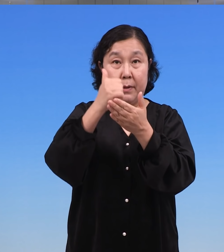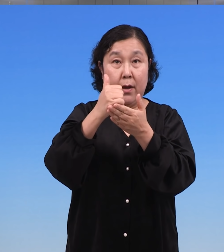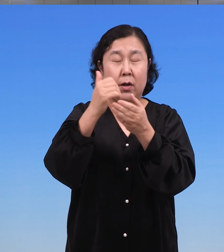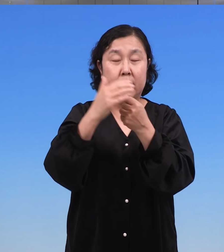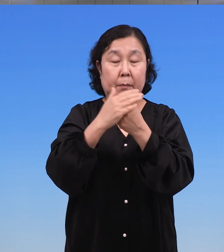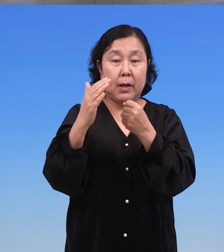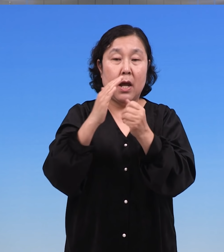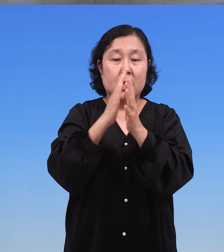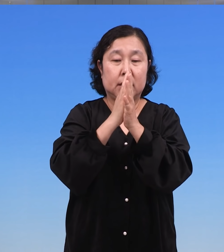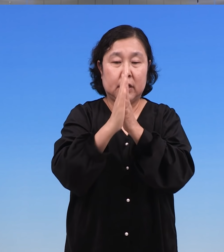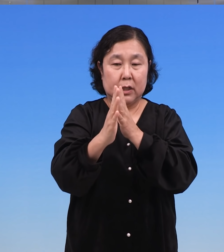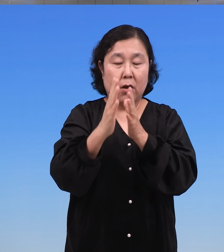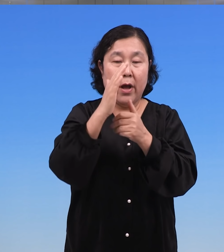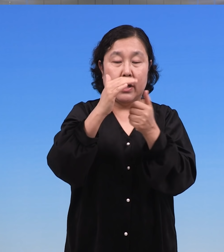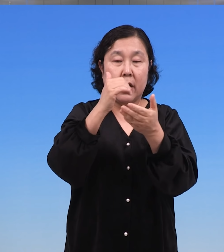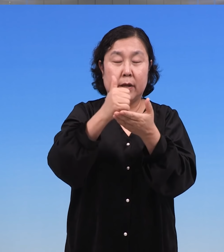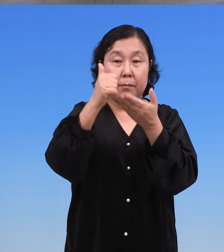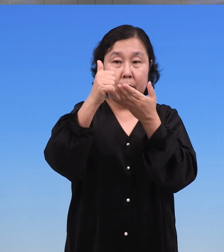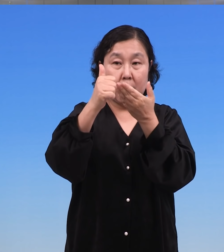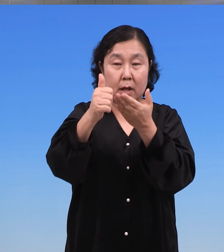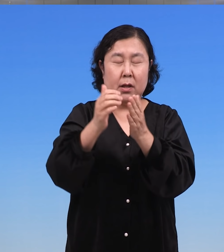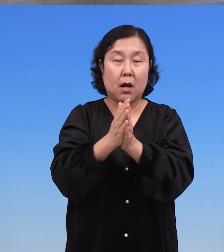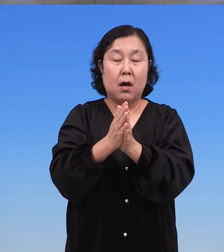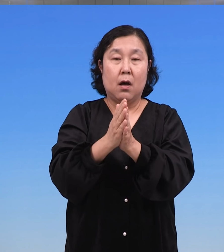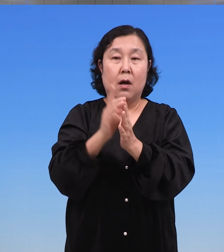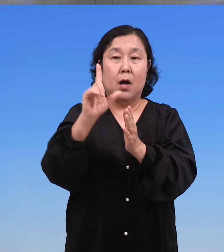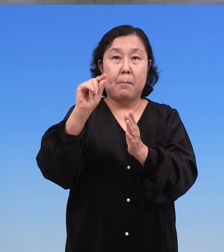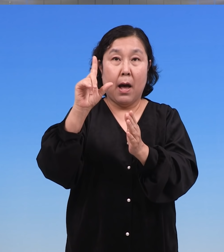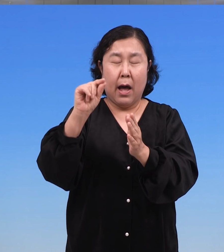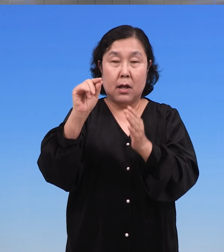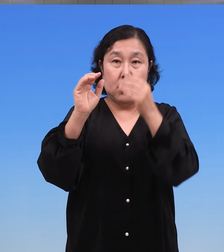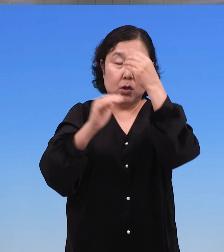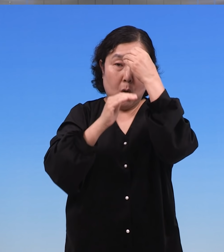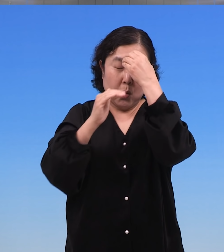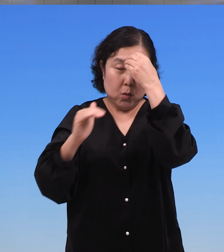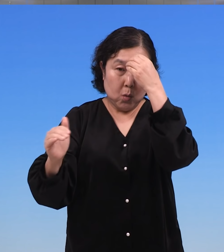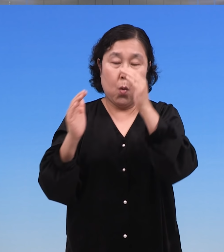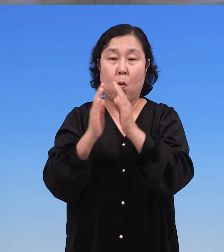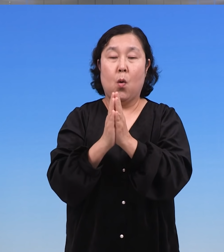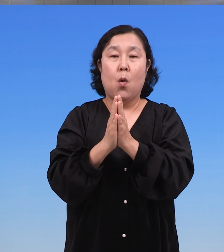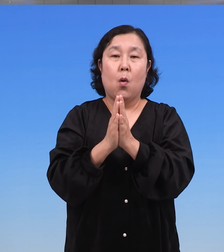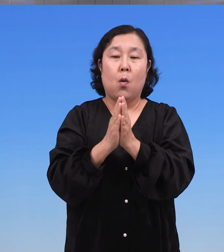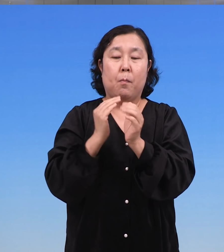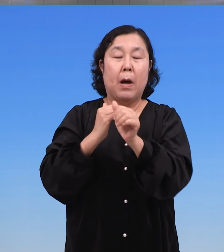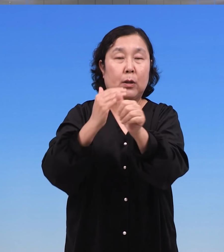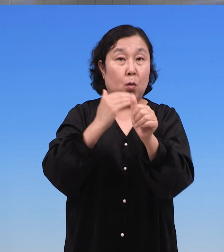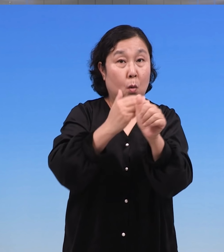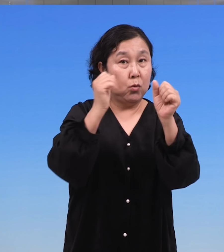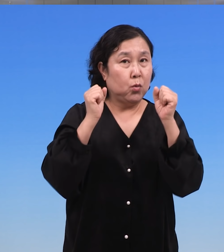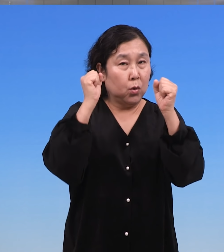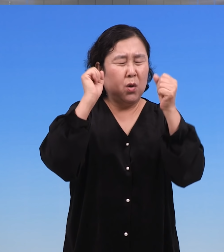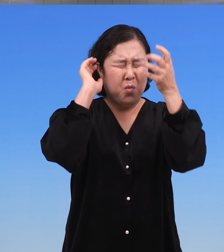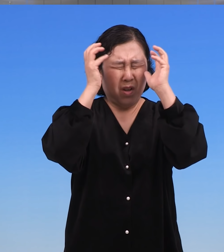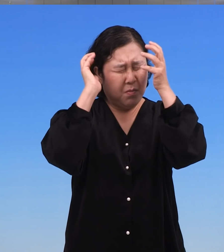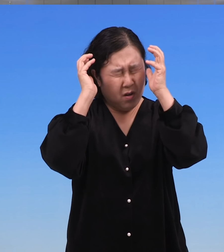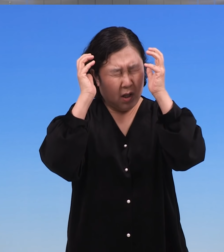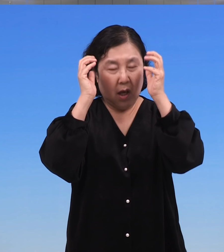하나님이세요. 이 질서의 하나님께서 1만 성도 파송 운동을 그 혼란으로 나가도록 방치하지